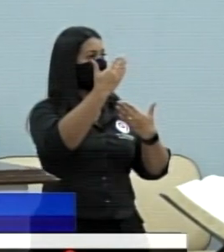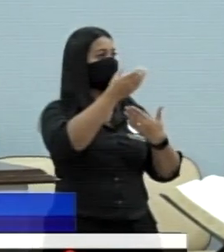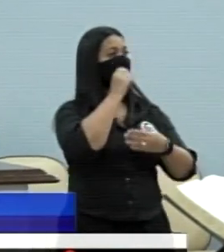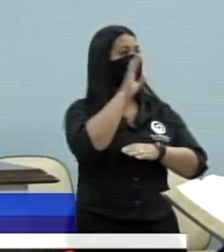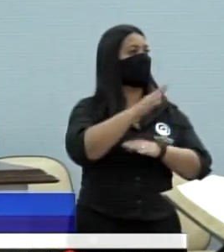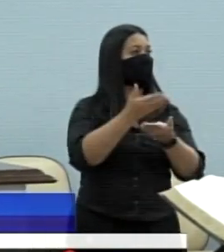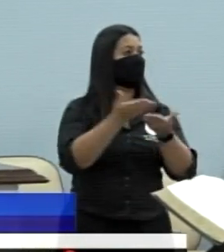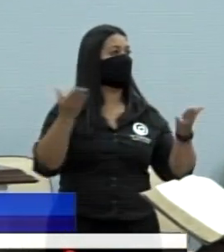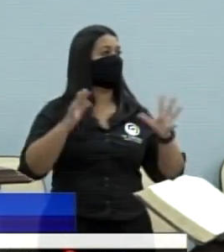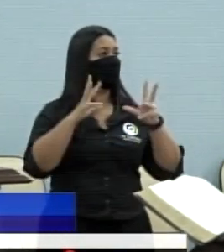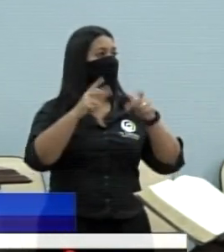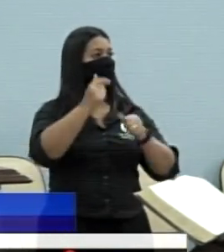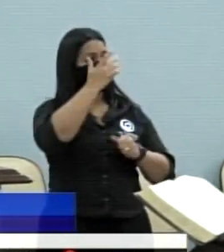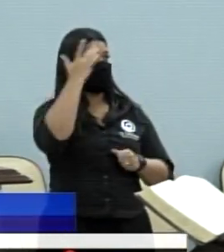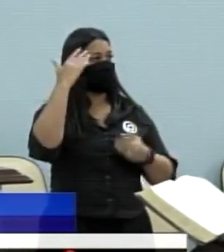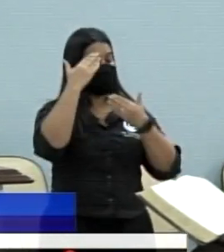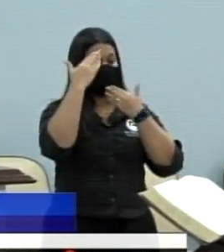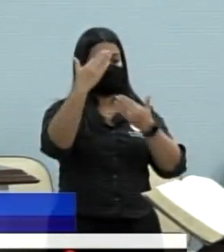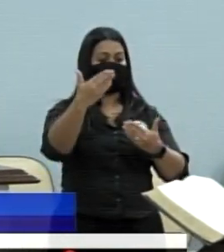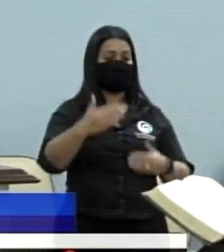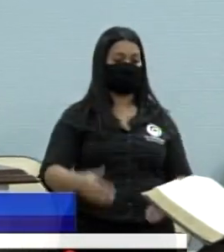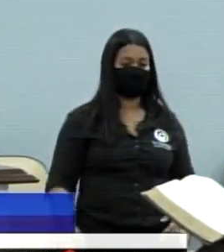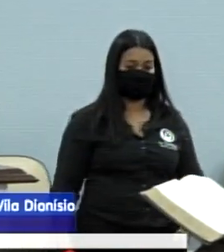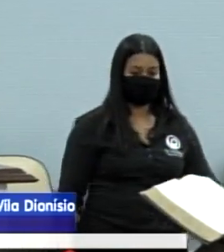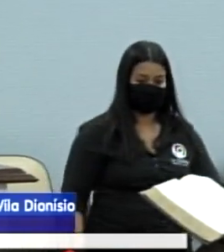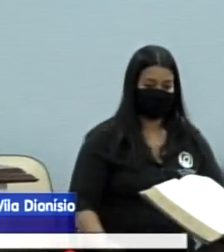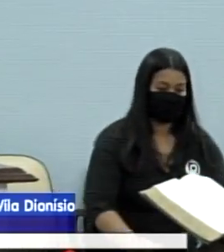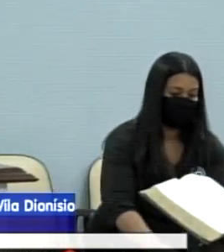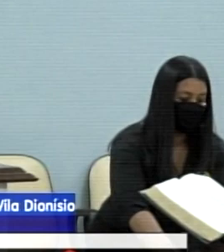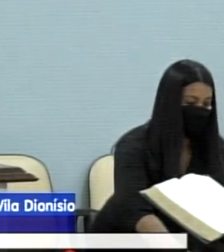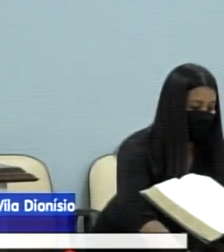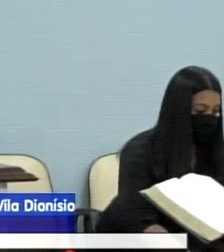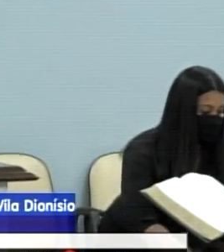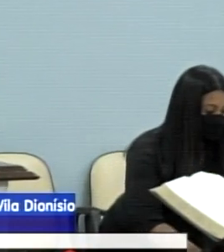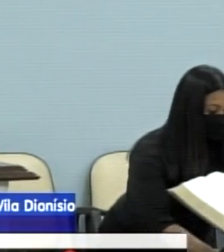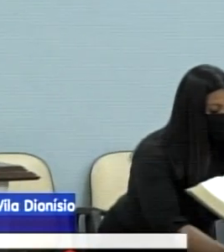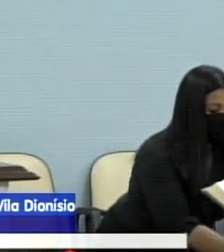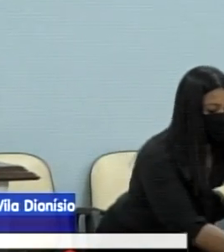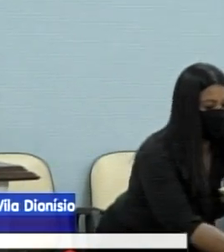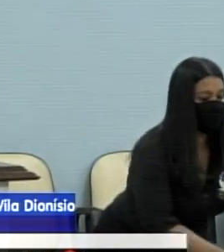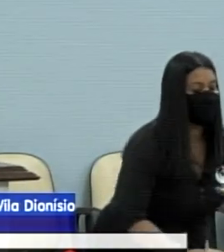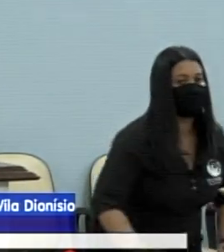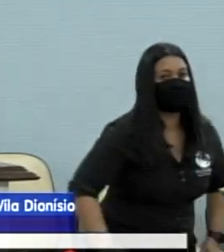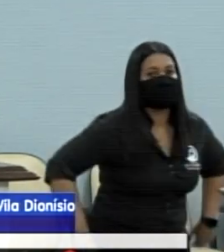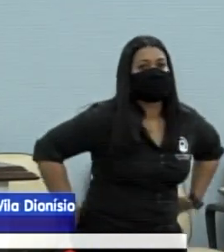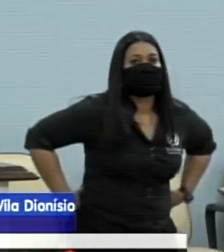Boa tarde a todos, né? Obrigado pela oportunidade, né?